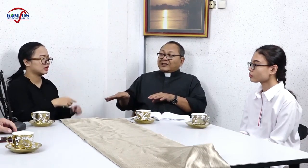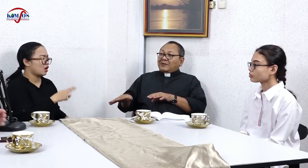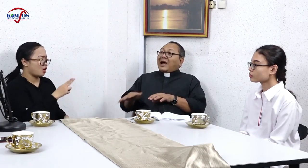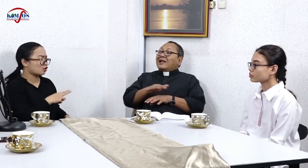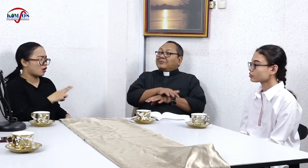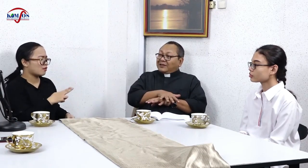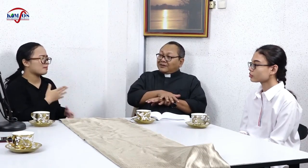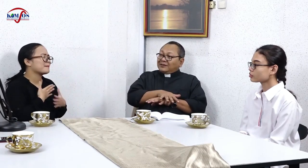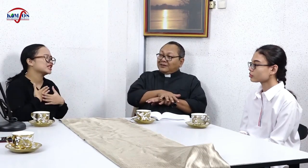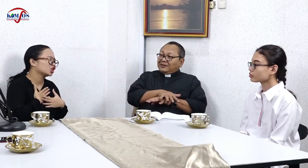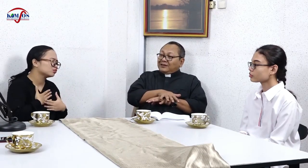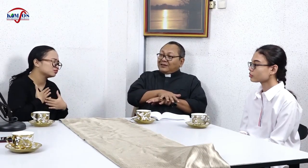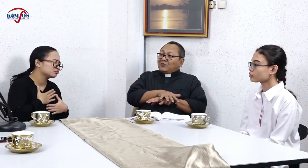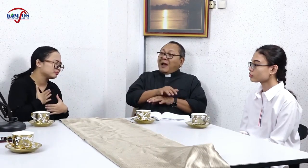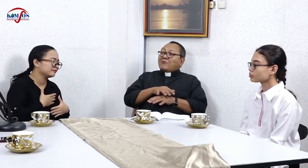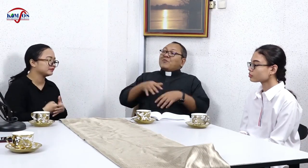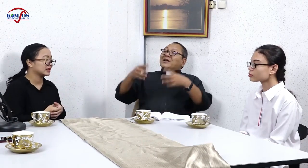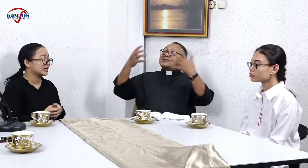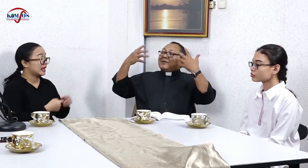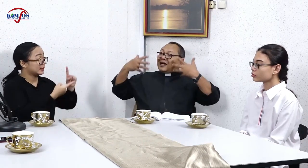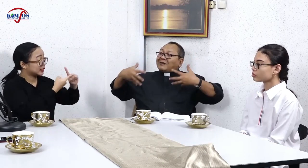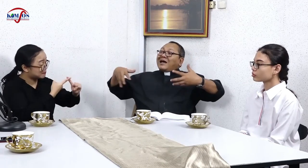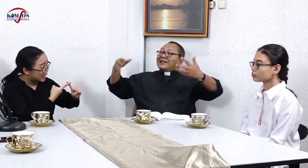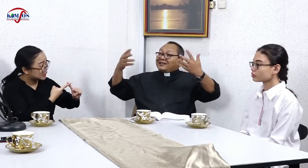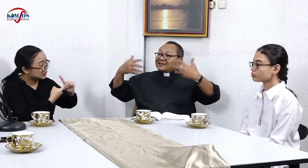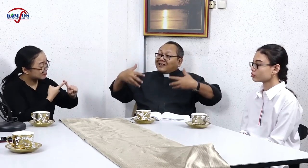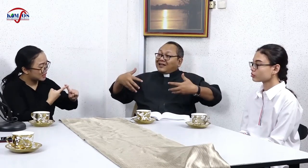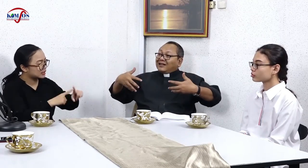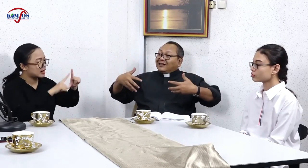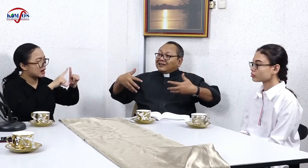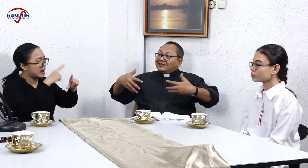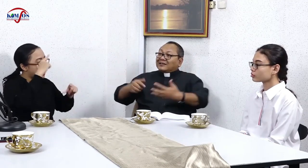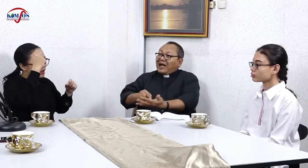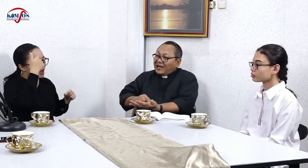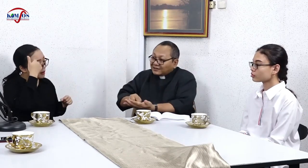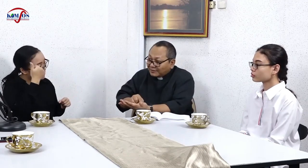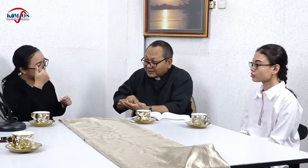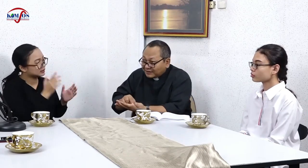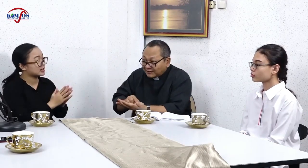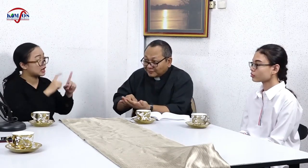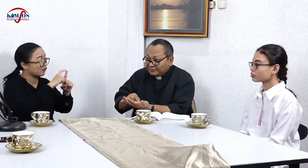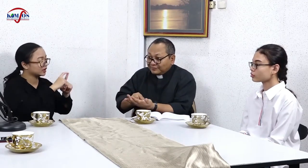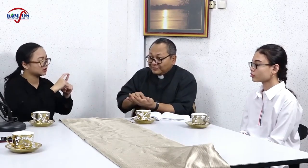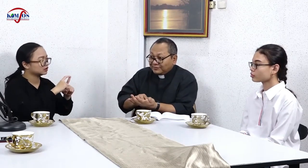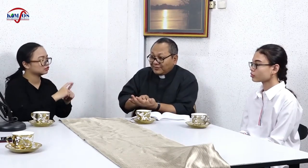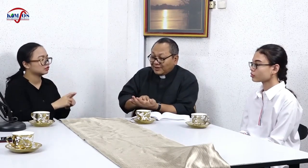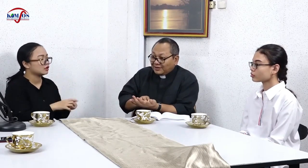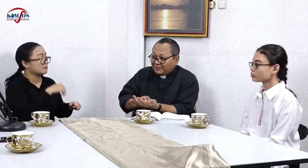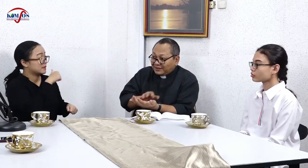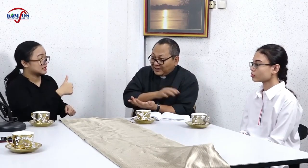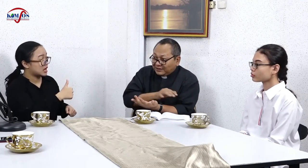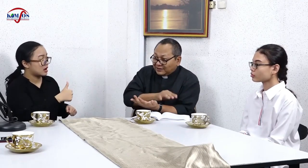David sama Albert itu mampu menerjemahkan materi saya di tangannya dia